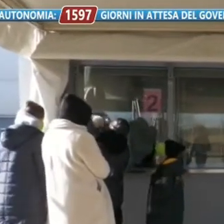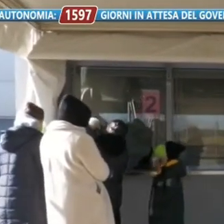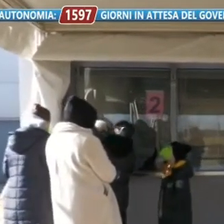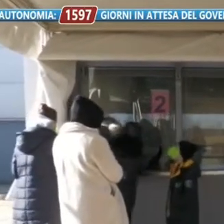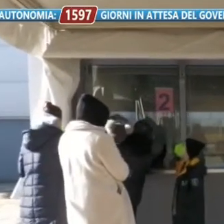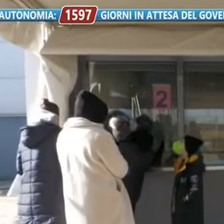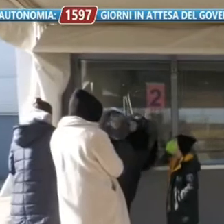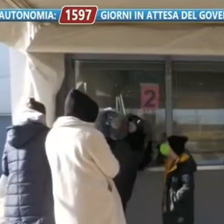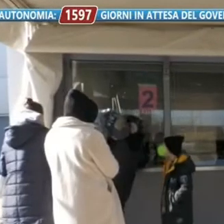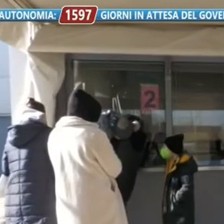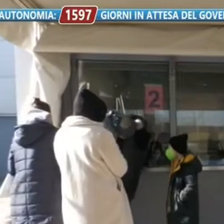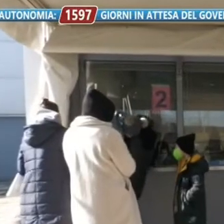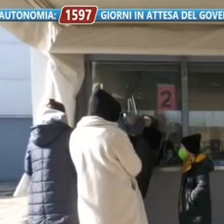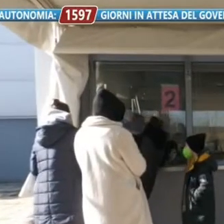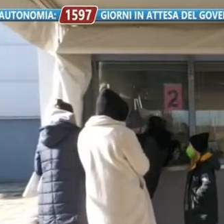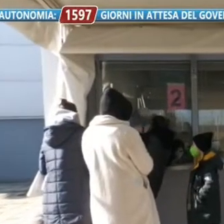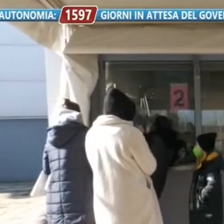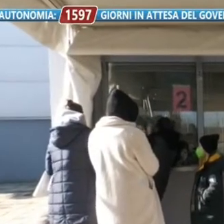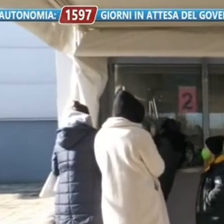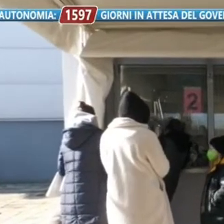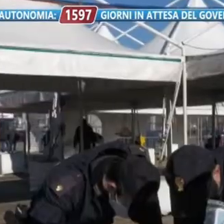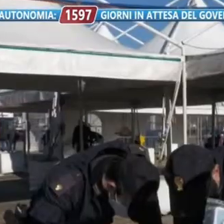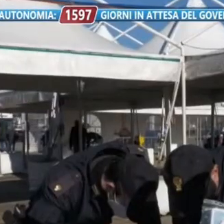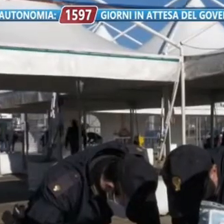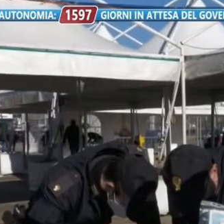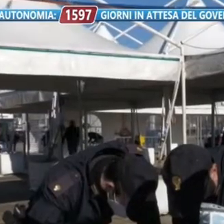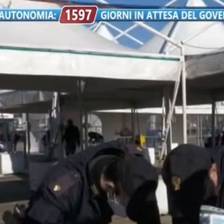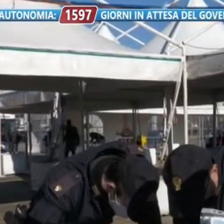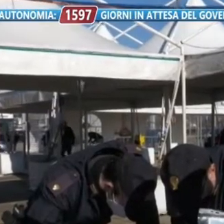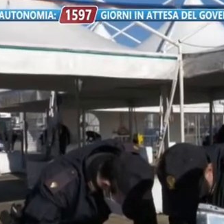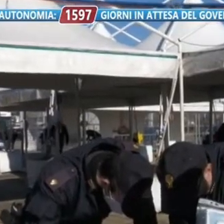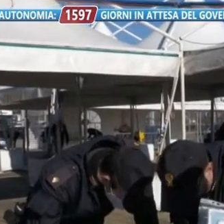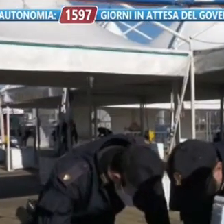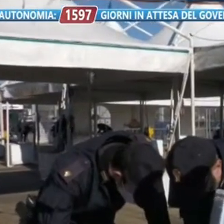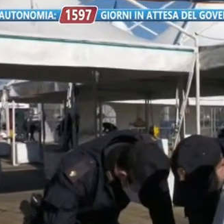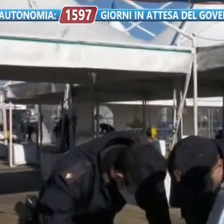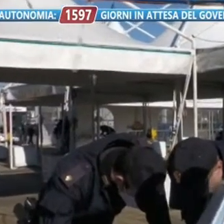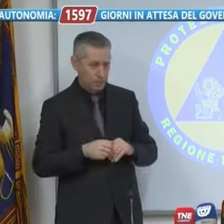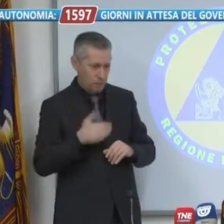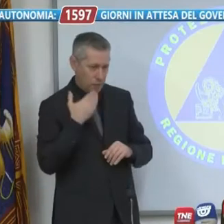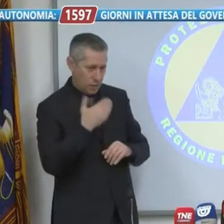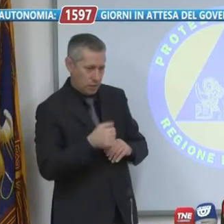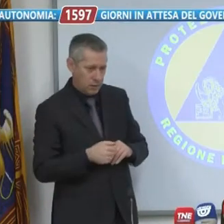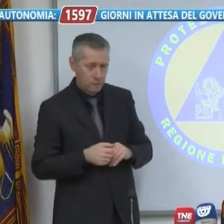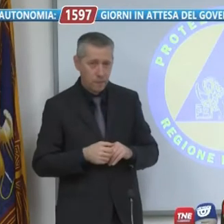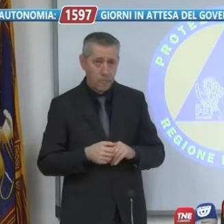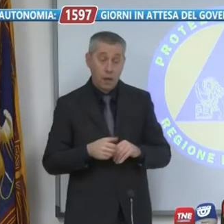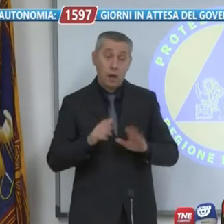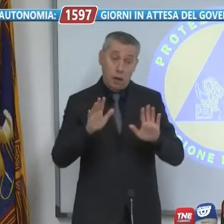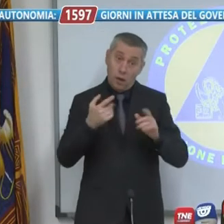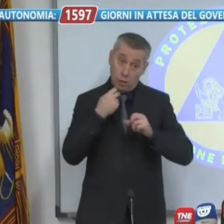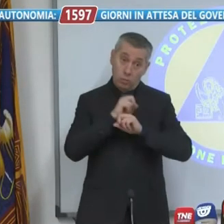saranno ospitate all'ospedale dismesso di Noale. Nei casi più delicati la Regione è pronta ad un passo ulteriore. Non escludiamo nei casi